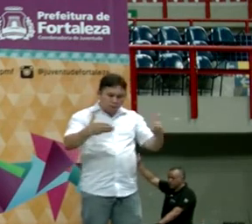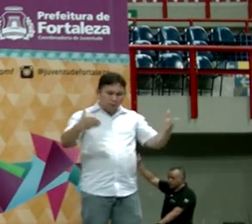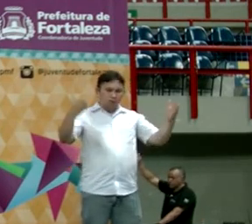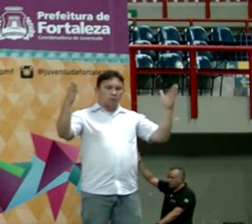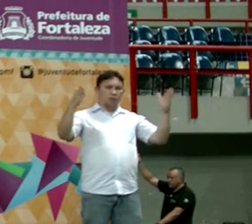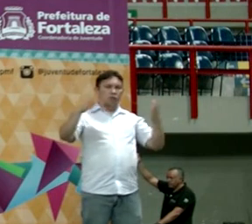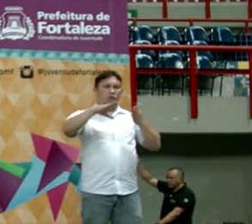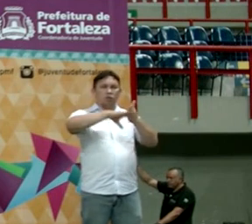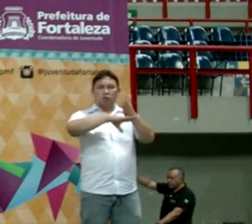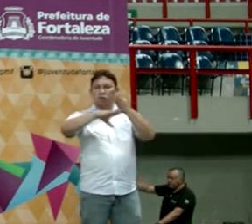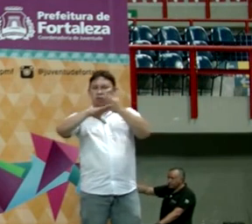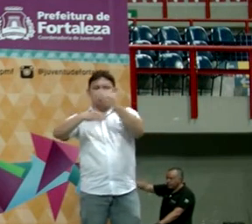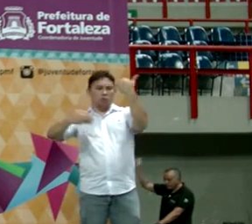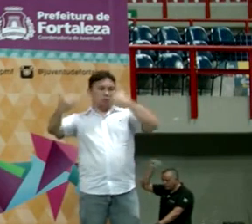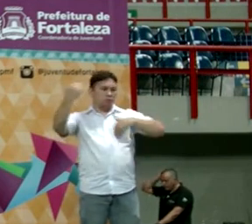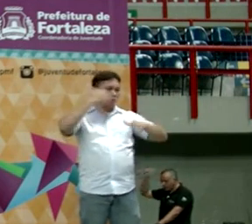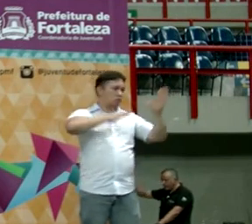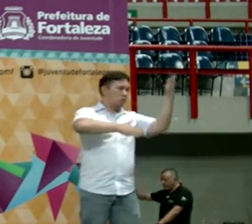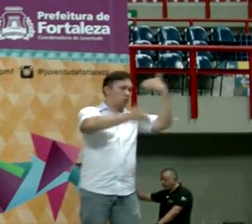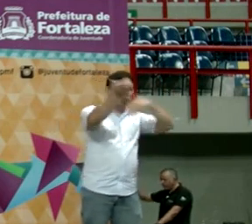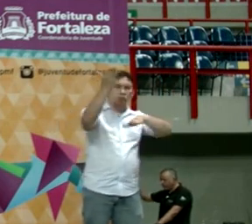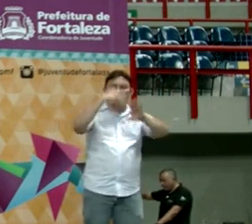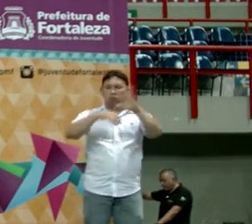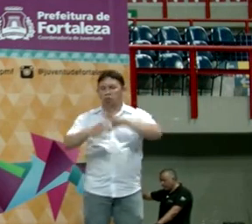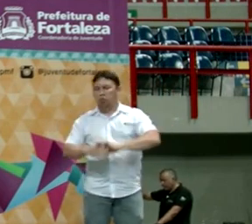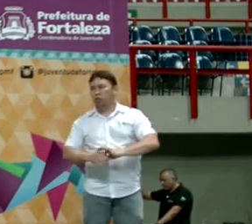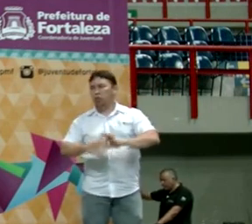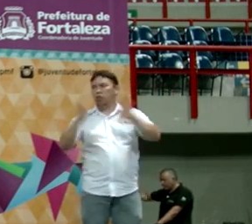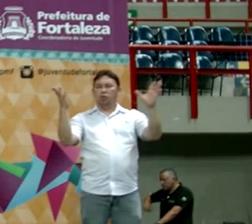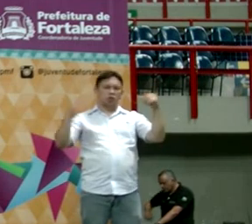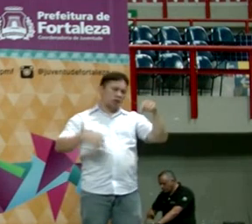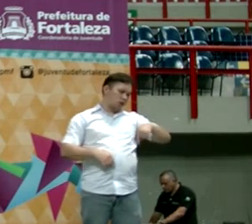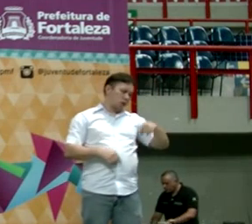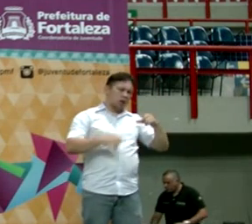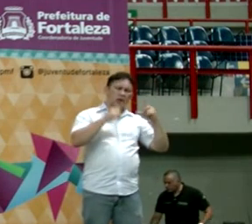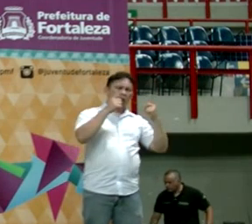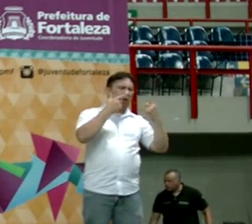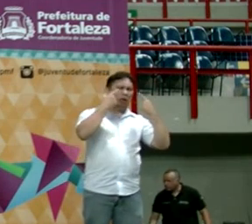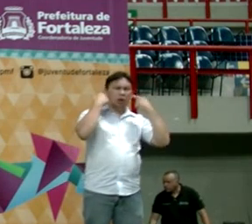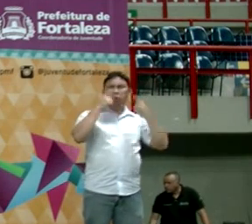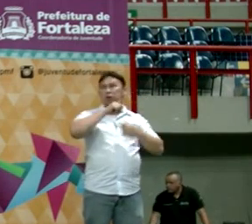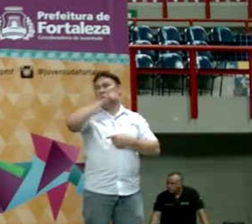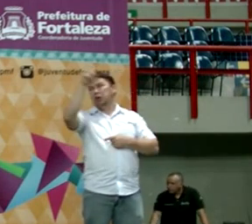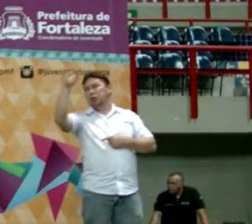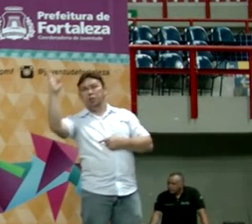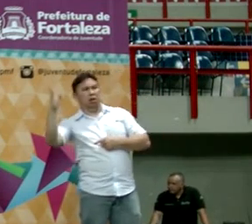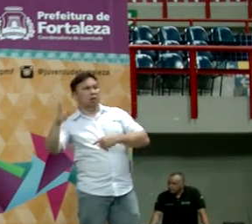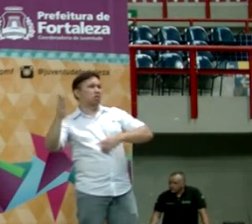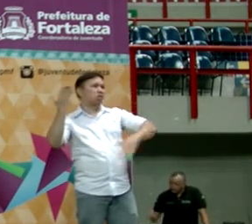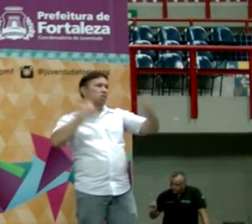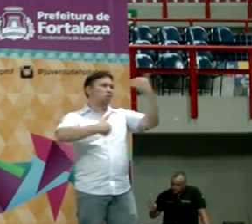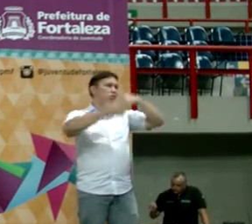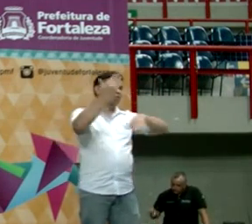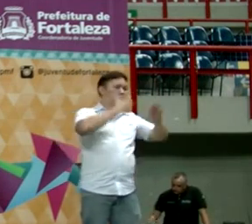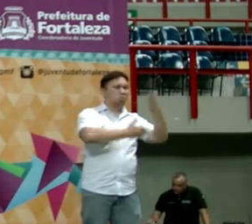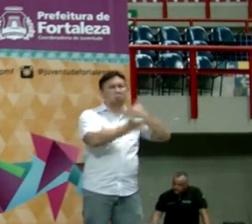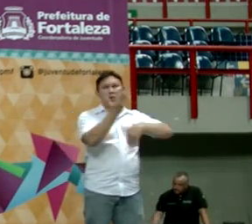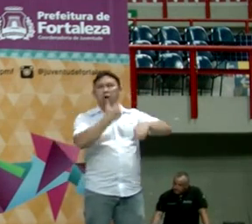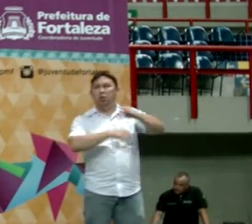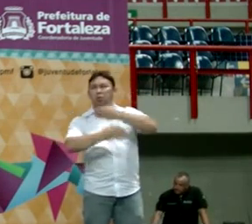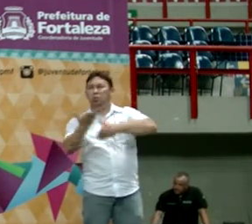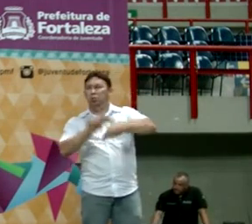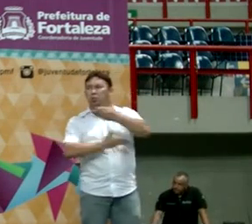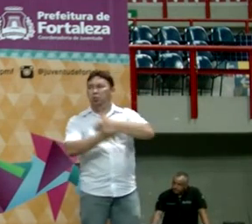gente entra produto estrangeiro em todo canto. Nós temos produto japonês aqui, produto brasileiro lá fora, tá certo?